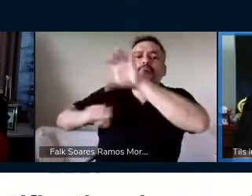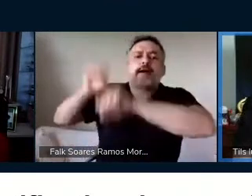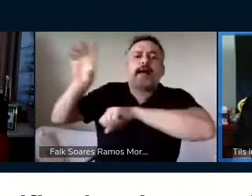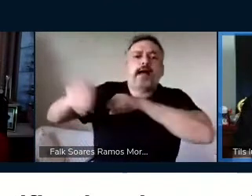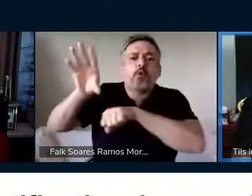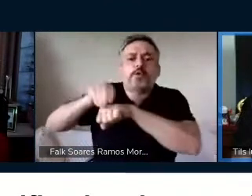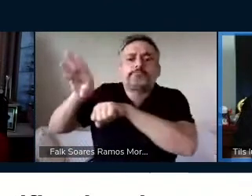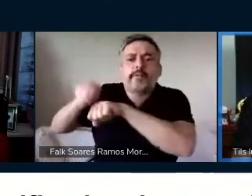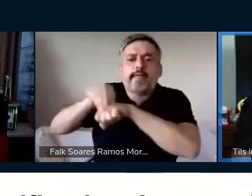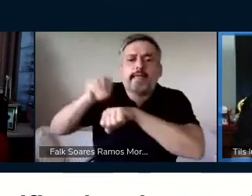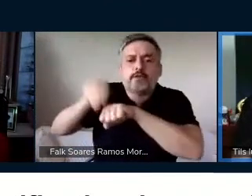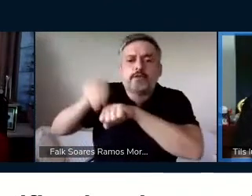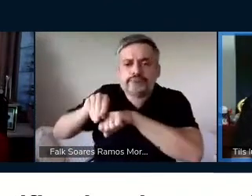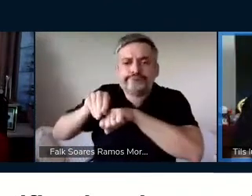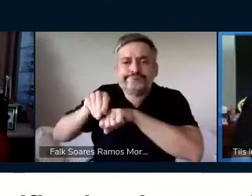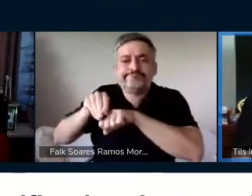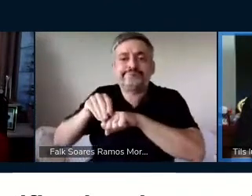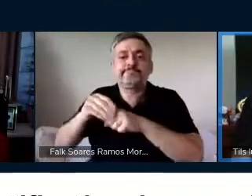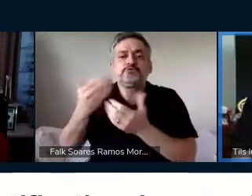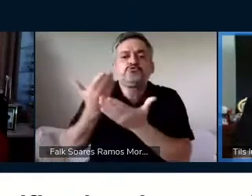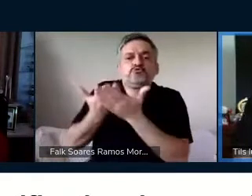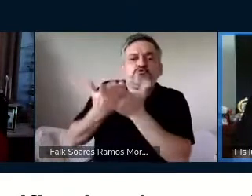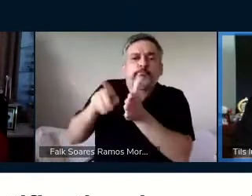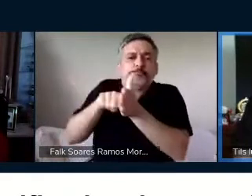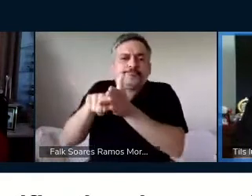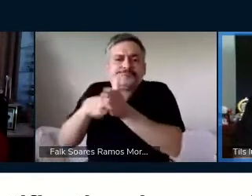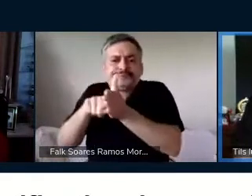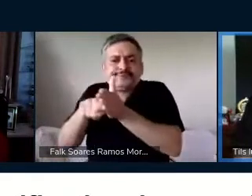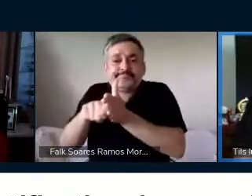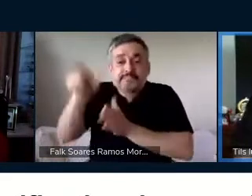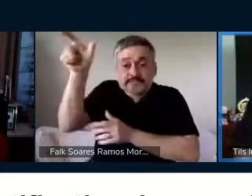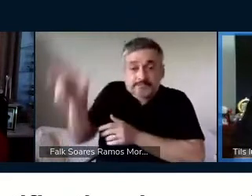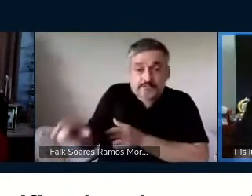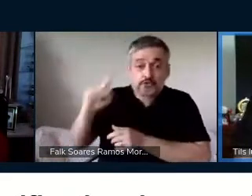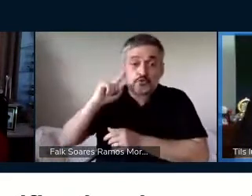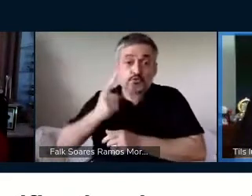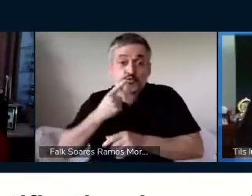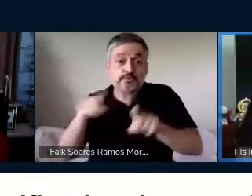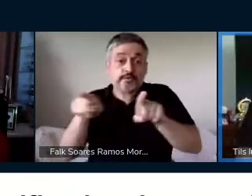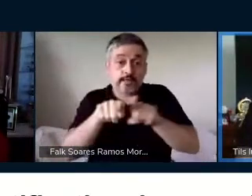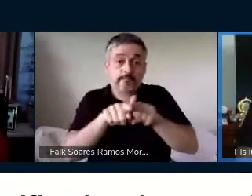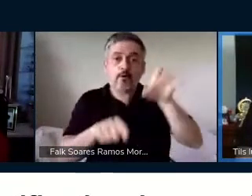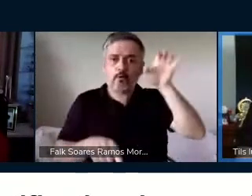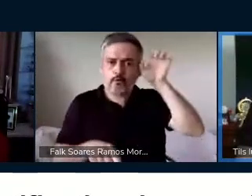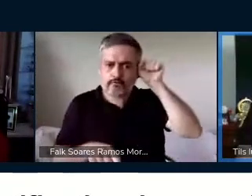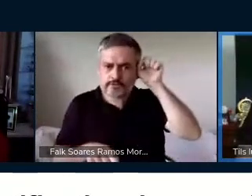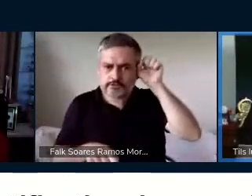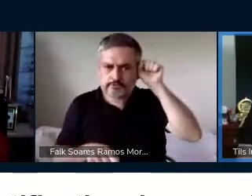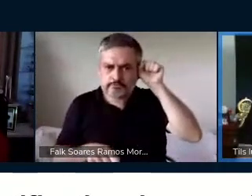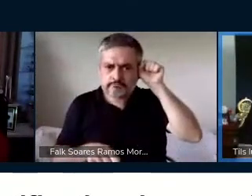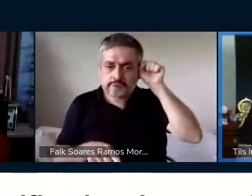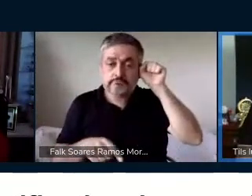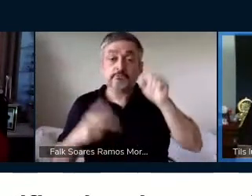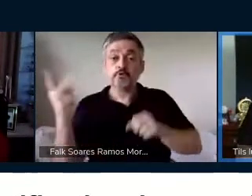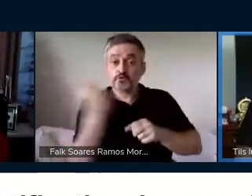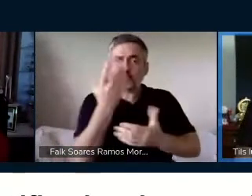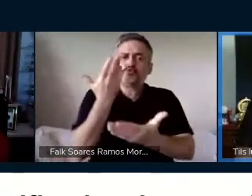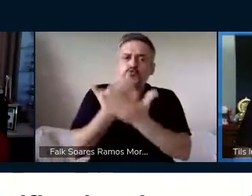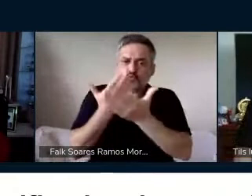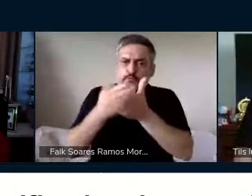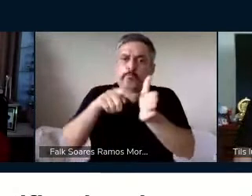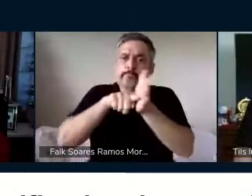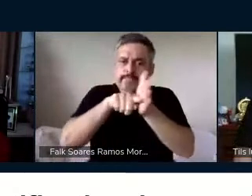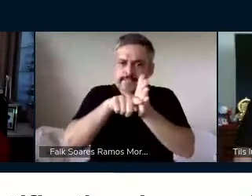conhecimento científico entre surdos e não surdos durante a sua formação superior.